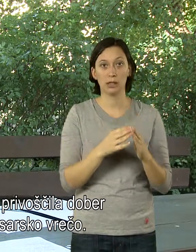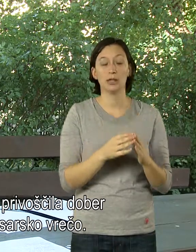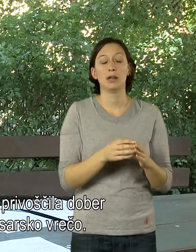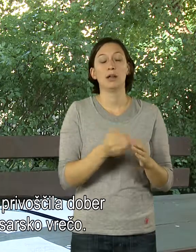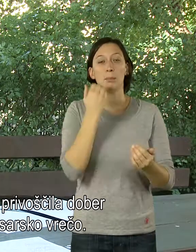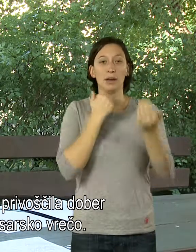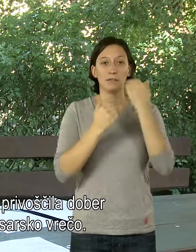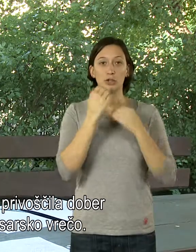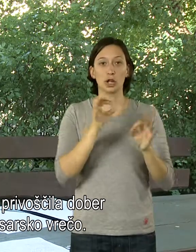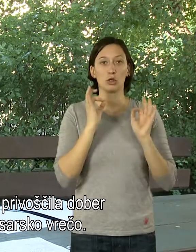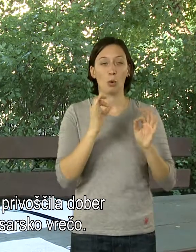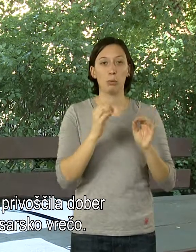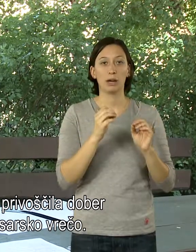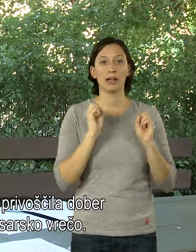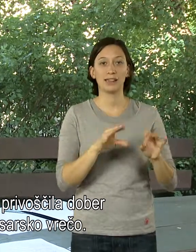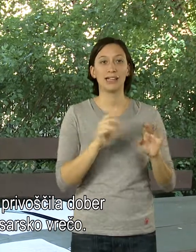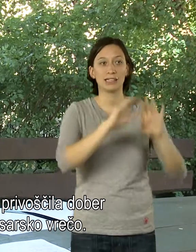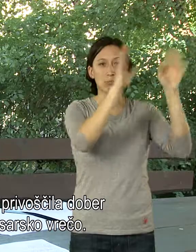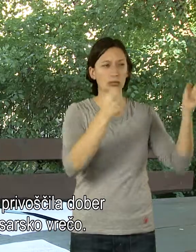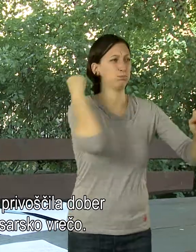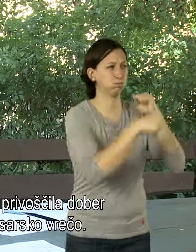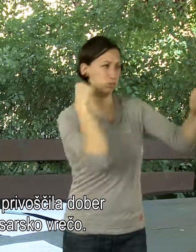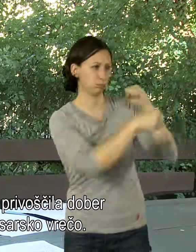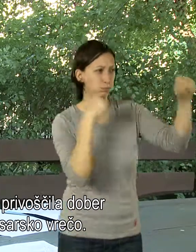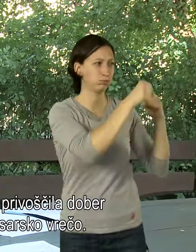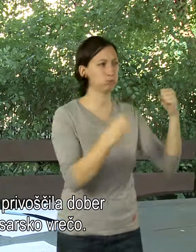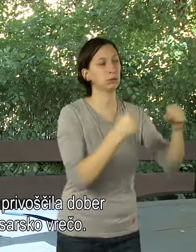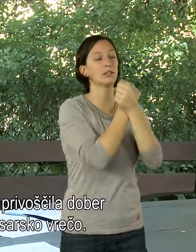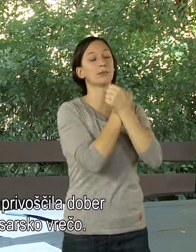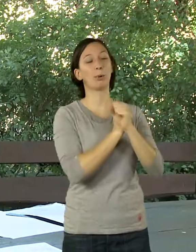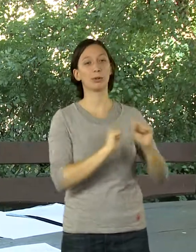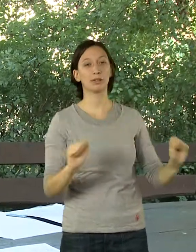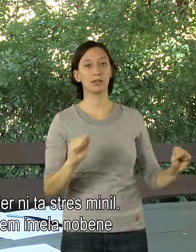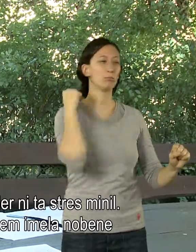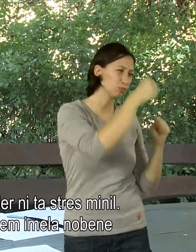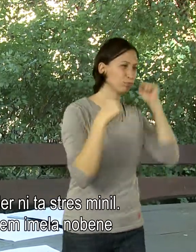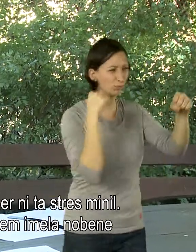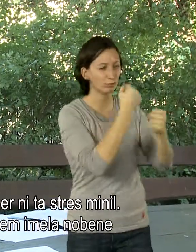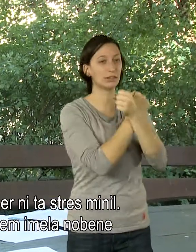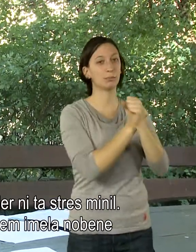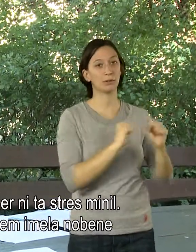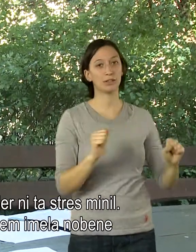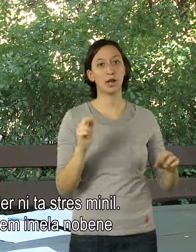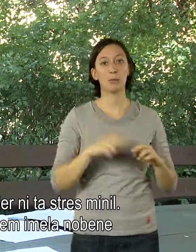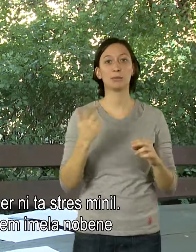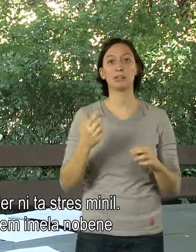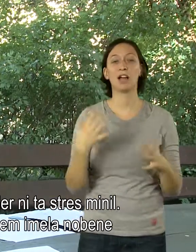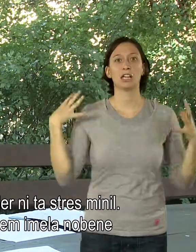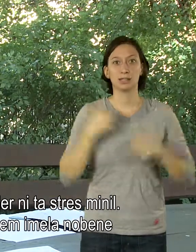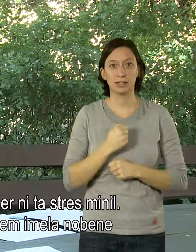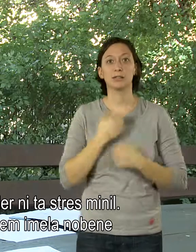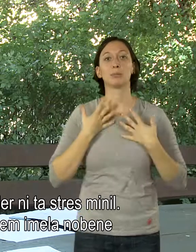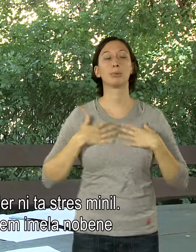si privoščila dober trening za boksarsko vrečo, da sem se malo sproščala in jo boksala, dokler ni ta